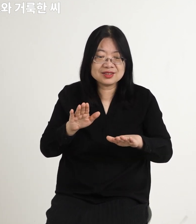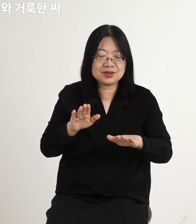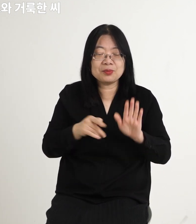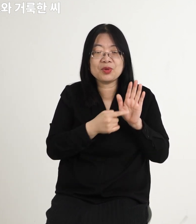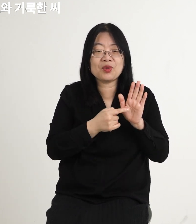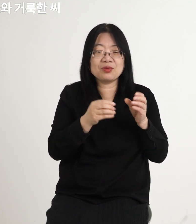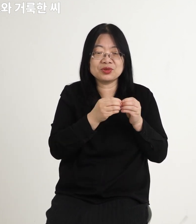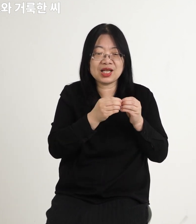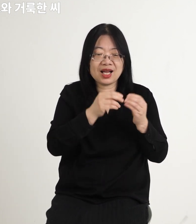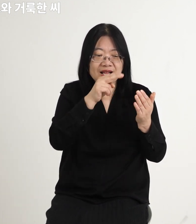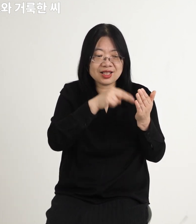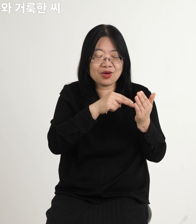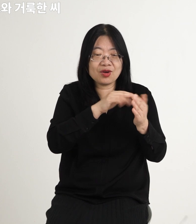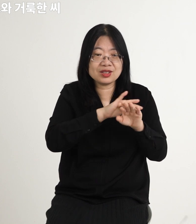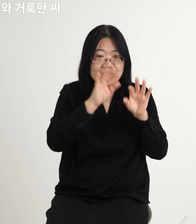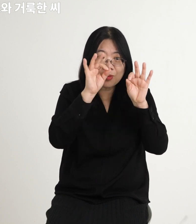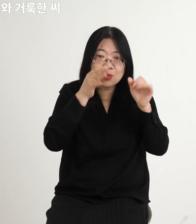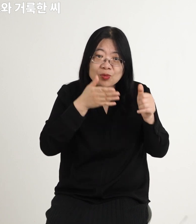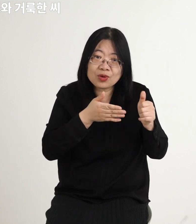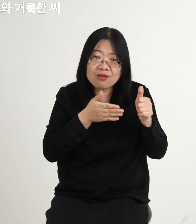보시면 이렇게 되어 있습니다.